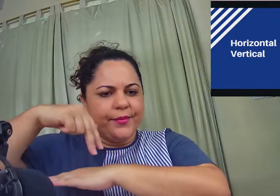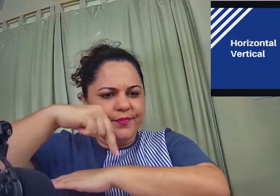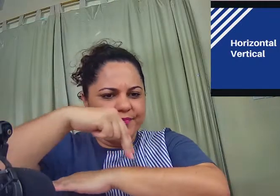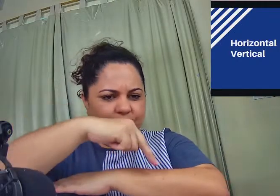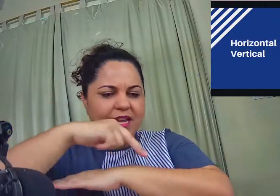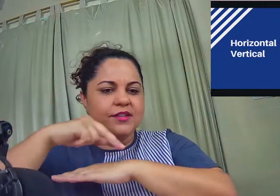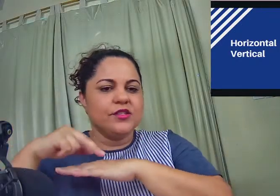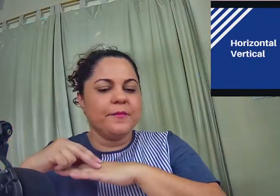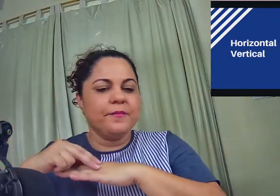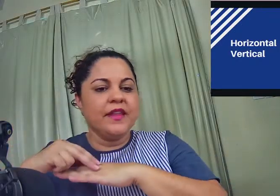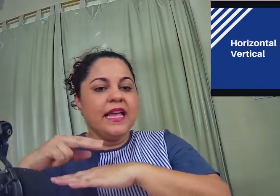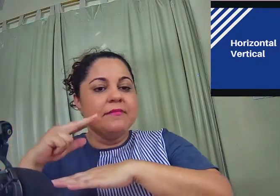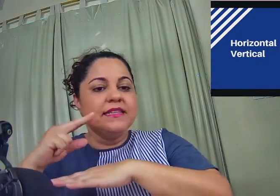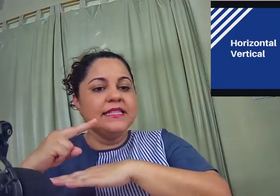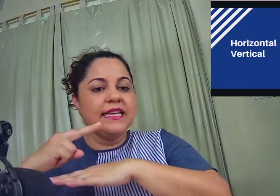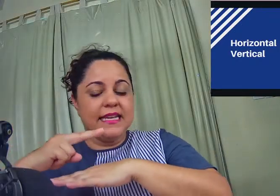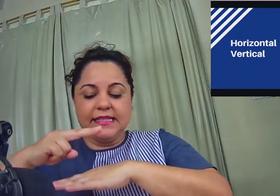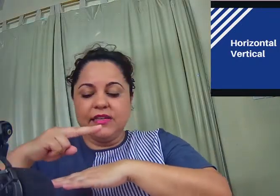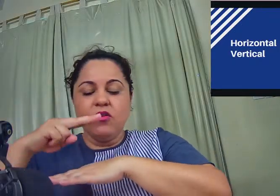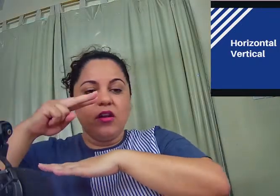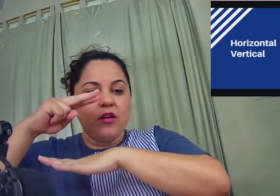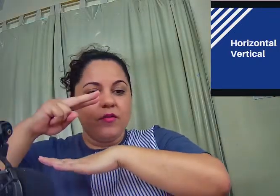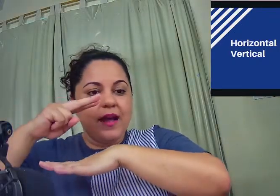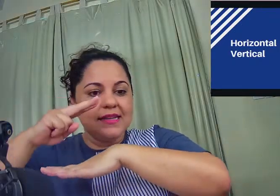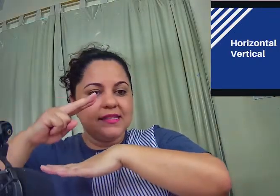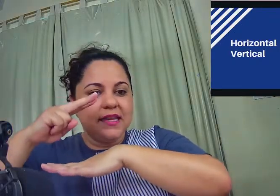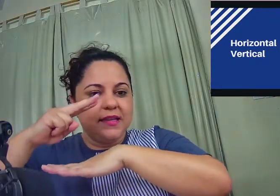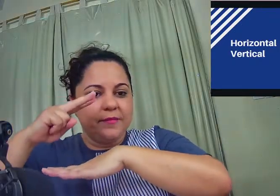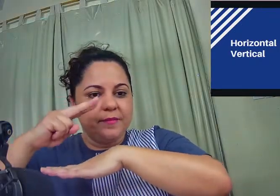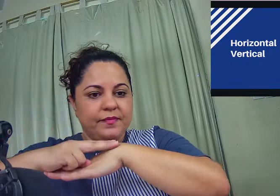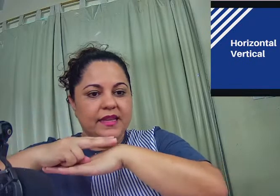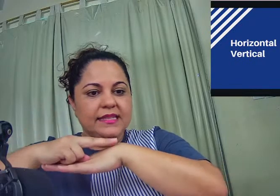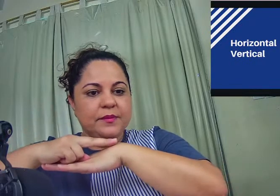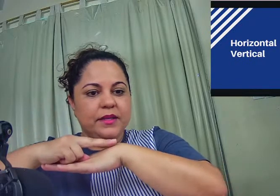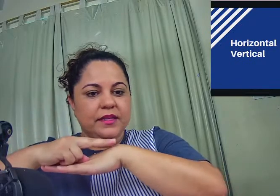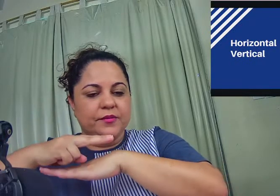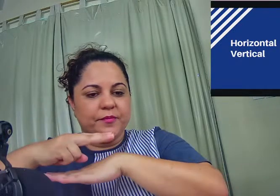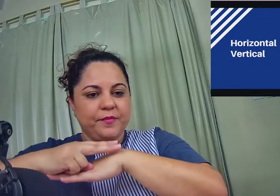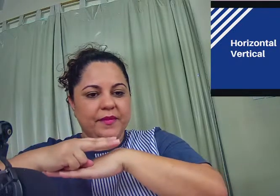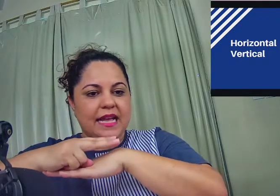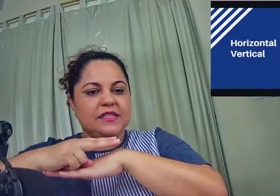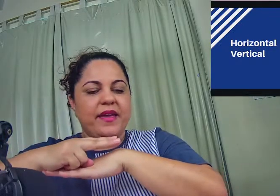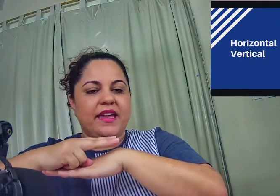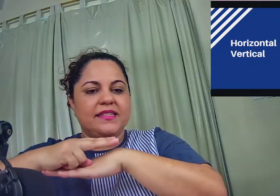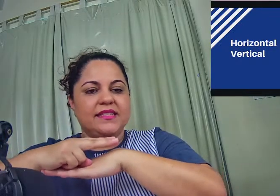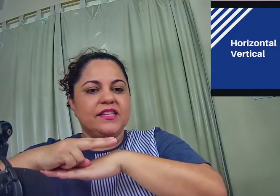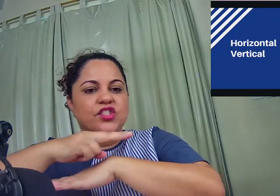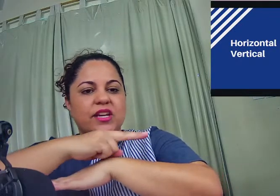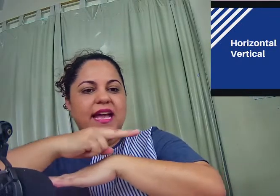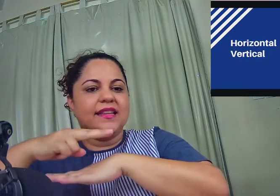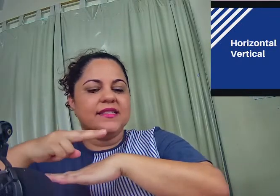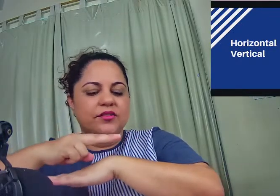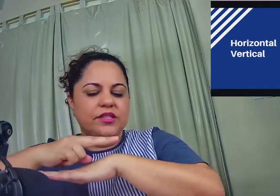não é isso? Mas e se eu coloco assim, nesse plano, as pernas esticadas na